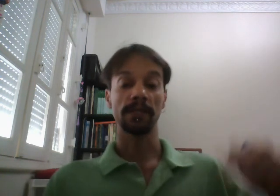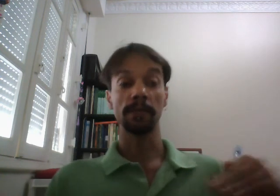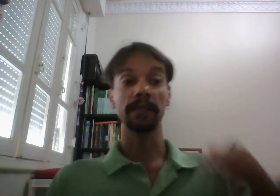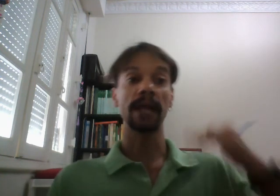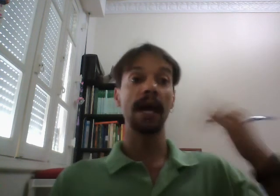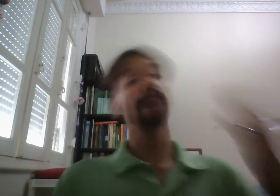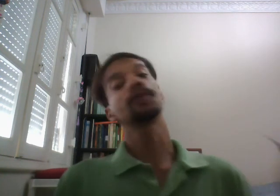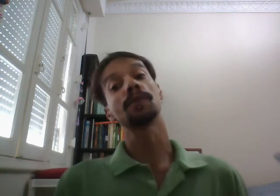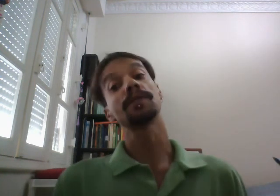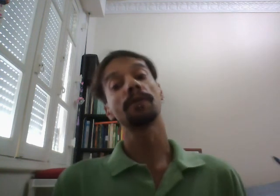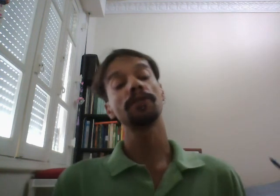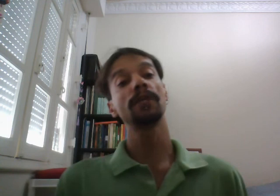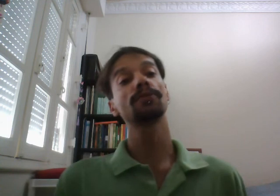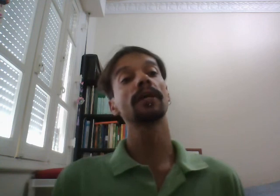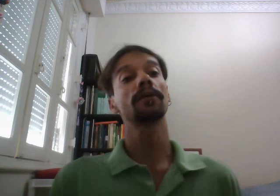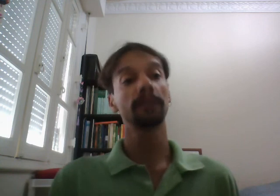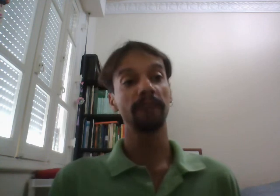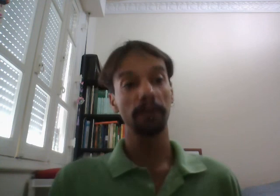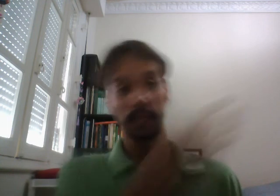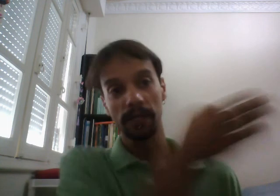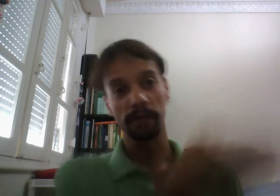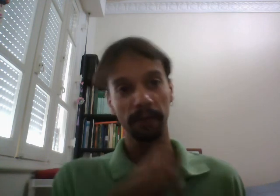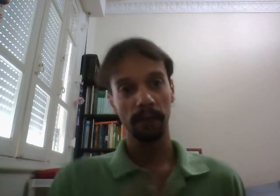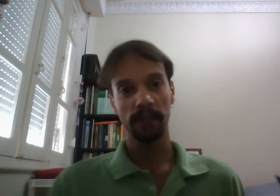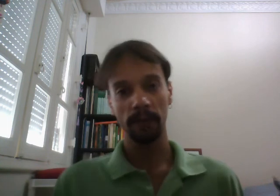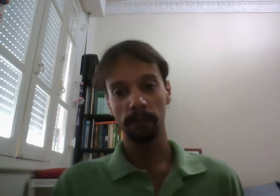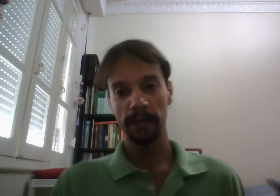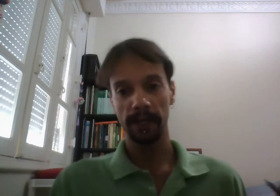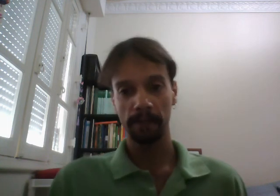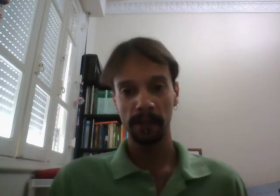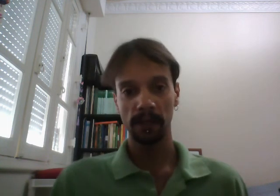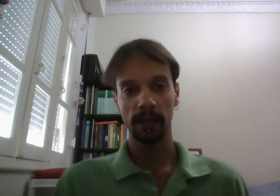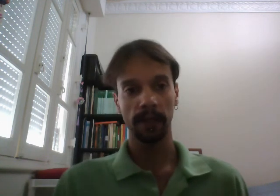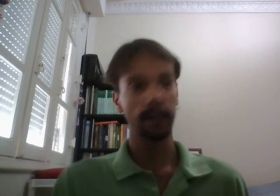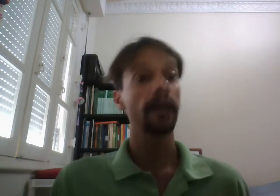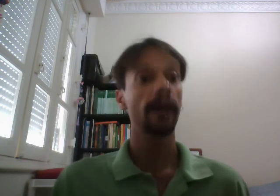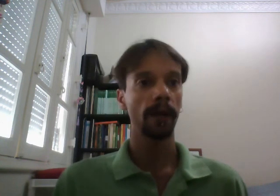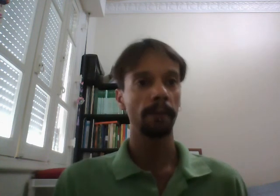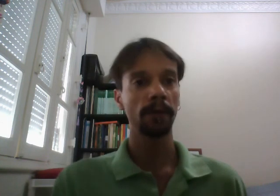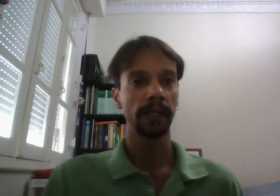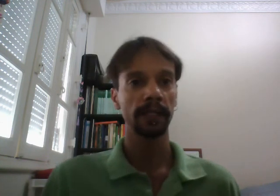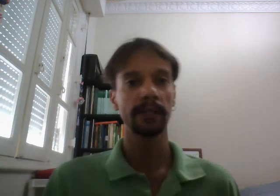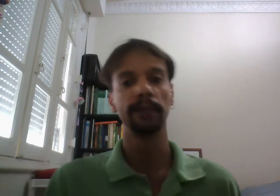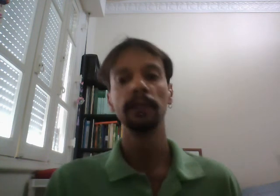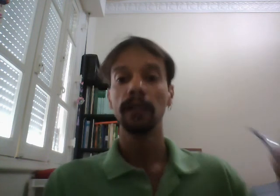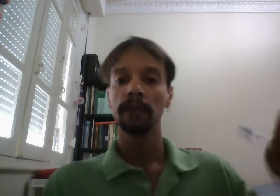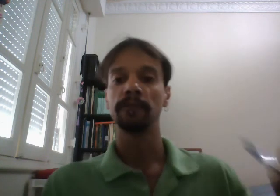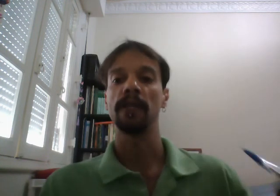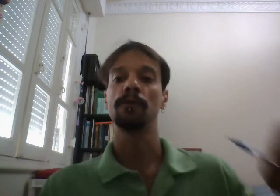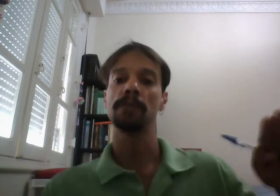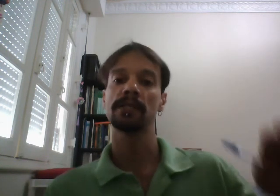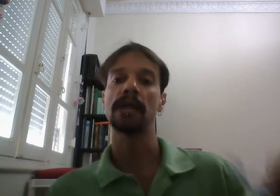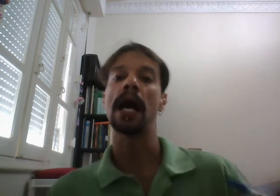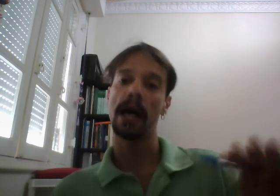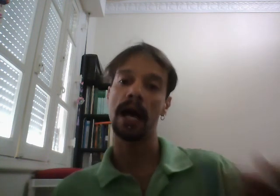Começa a aumentar e, consequentemente, o que vai acontecer com a frequência do alelo B, que é a pergunta da questão, vai começar